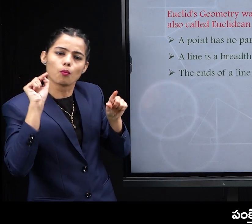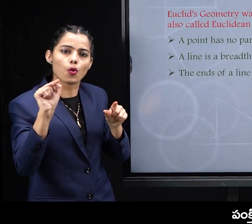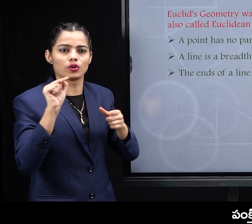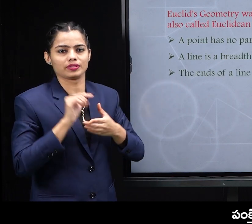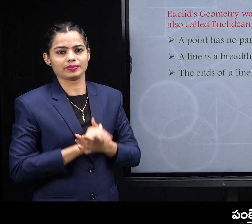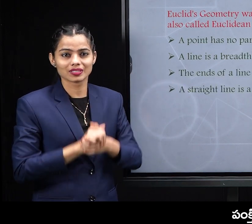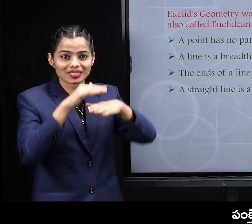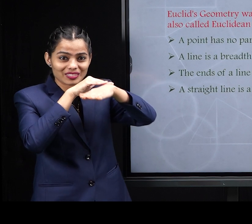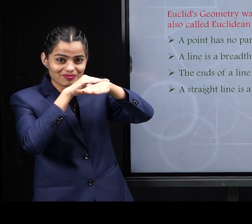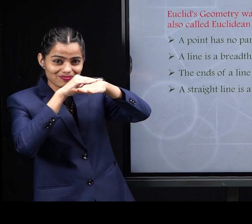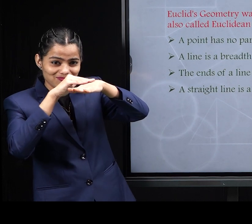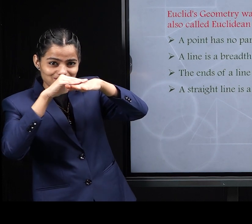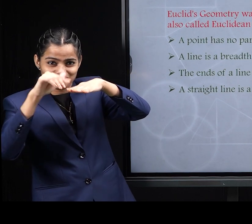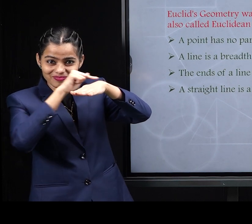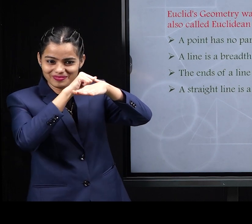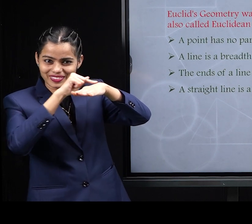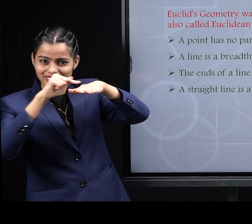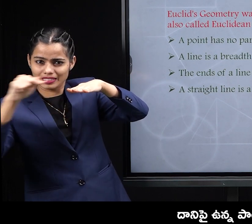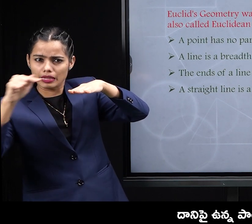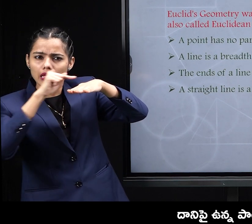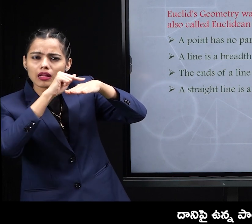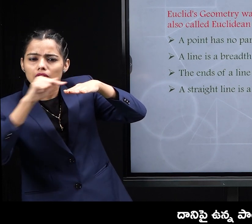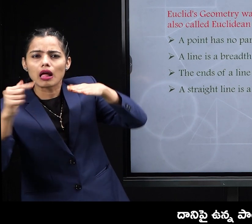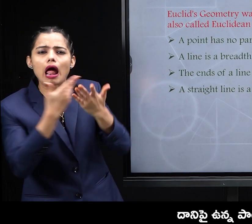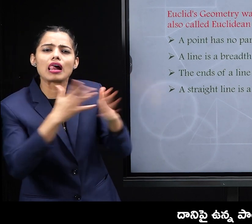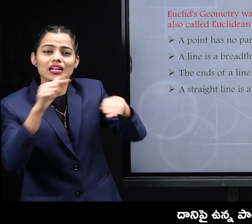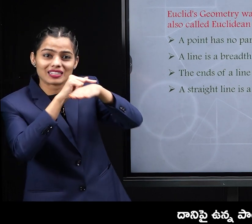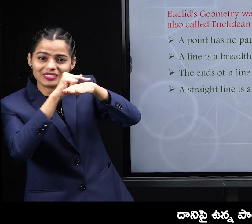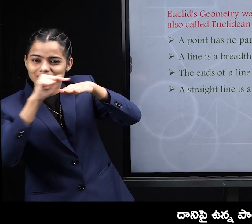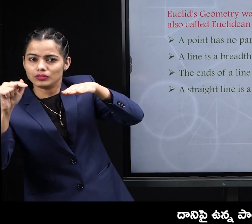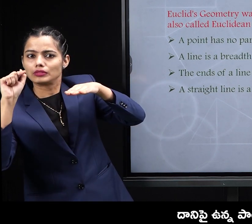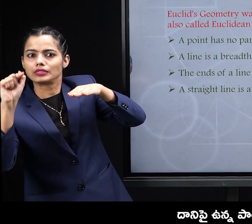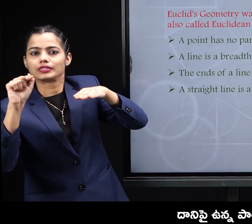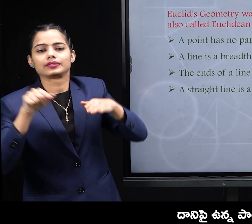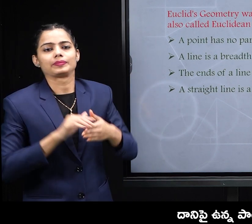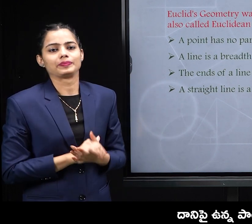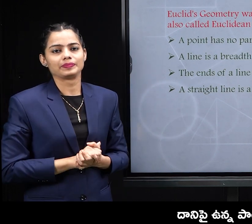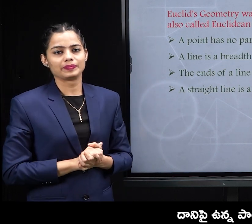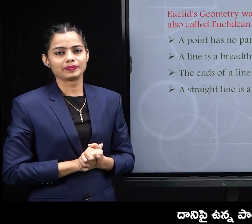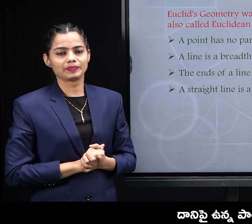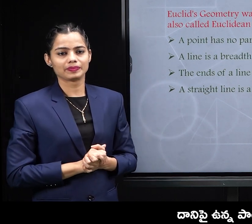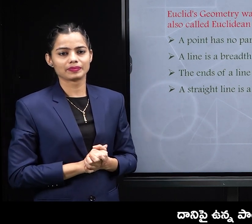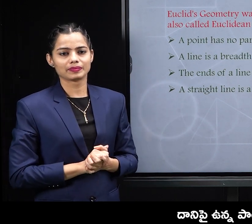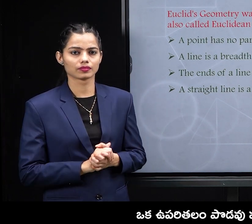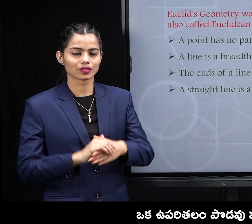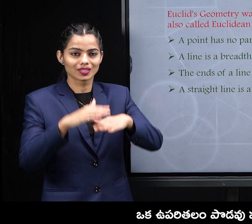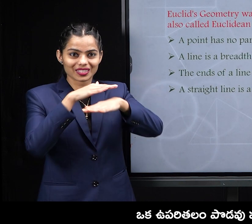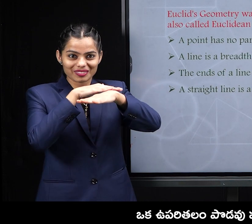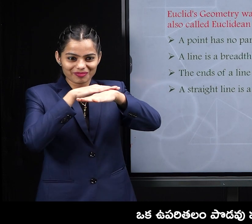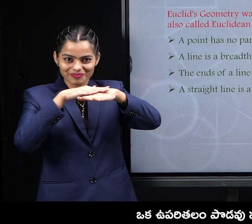సరల రేకా అనేది దాని పైవున్న పోయన్ట్లతో సామానంగా ఉండే రేకా ఒక ఒపరితలం